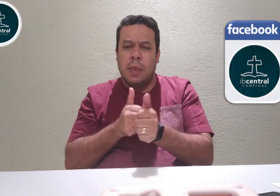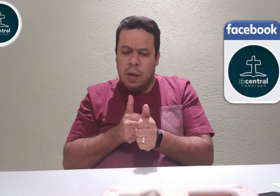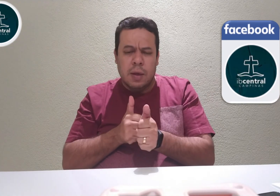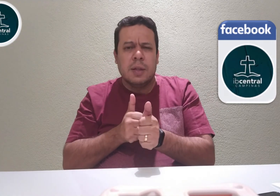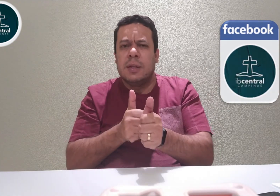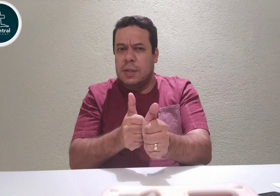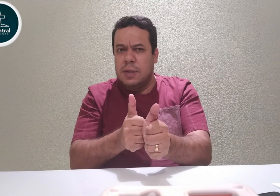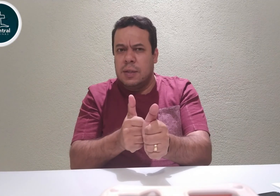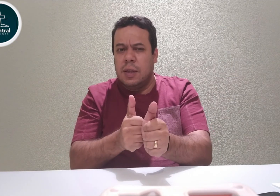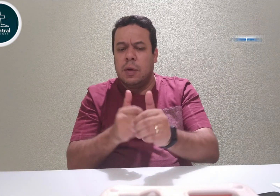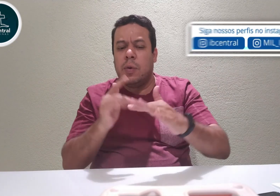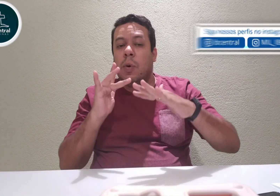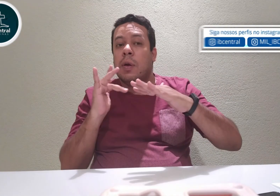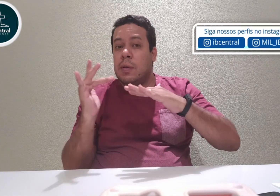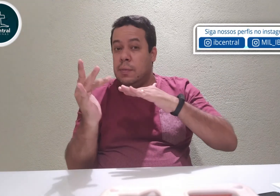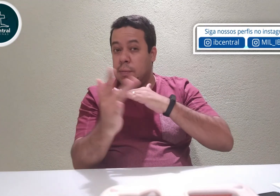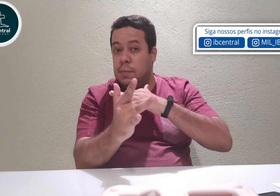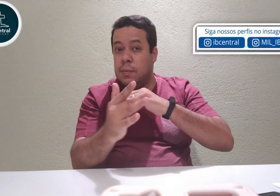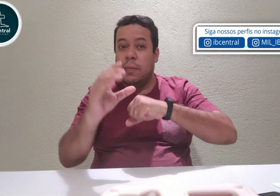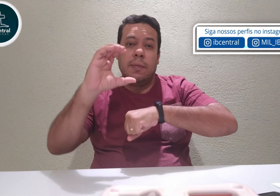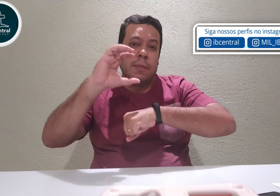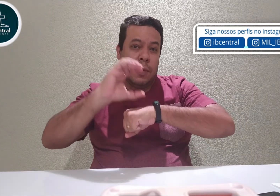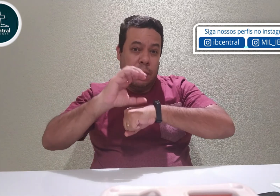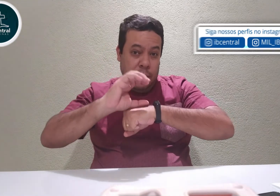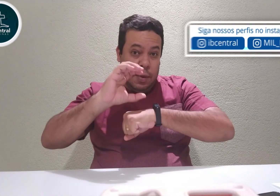Então, sigam as redes sociais da IBCC.